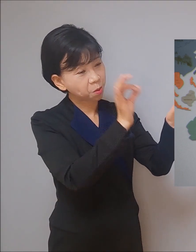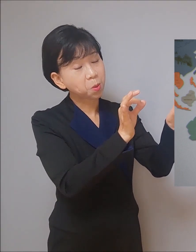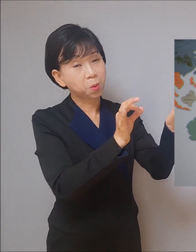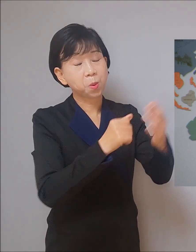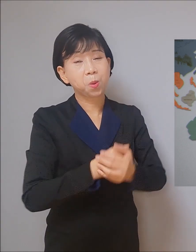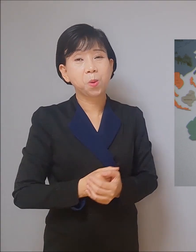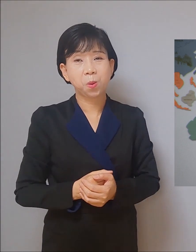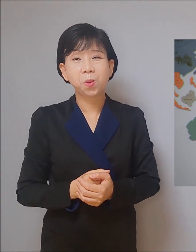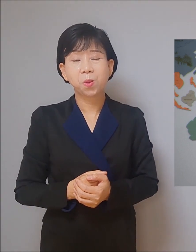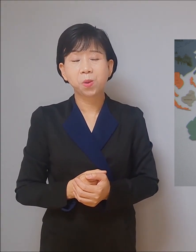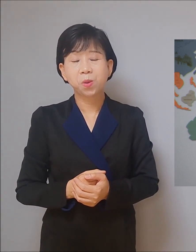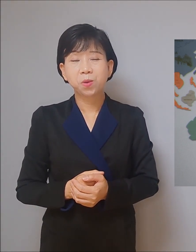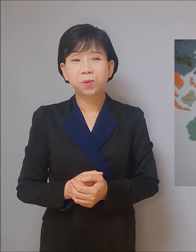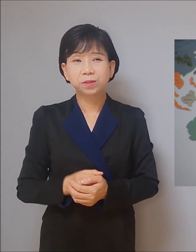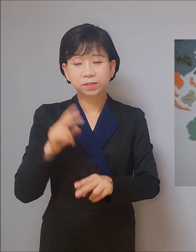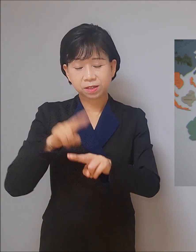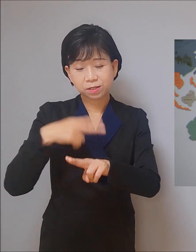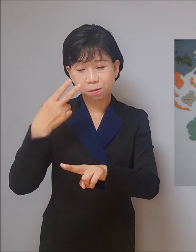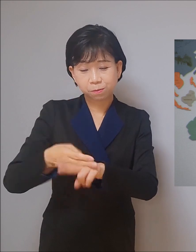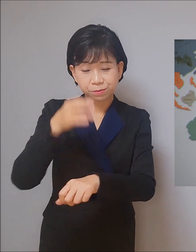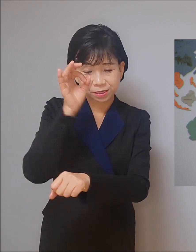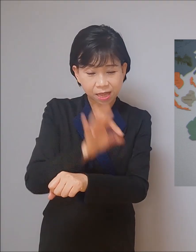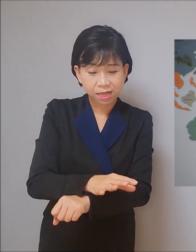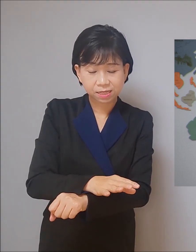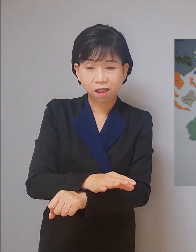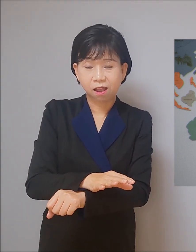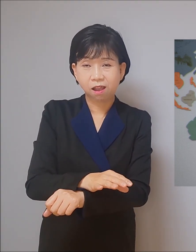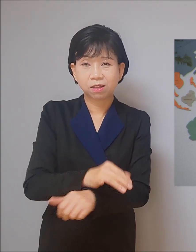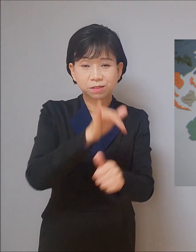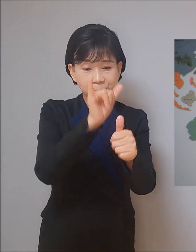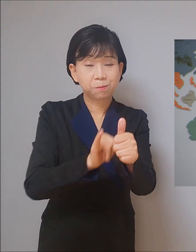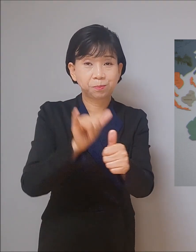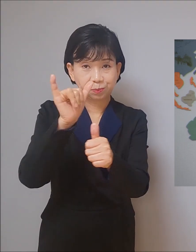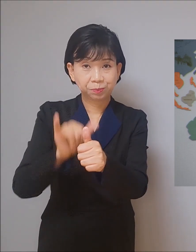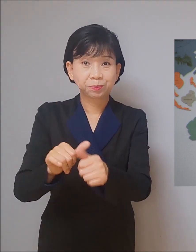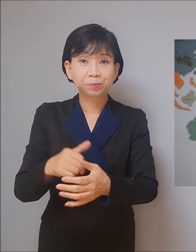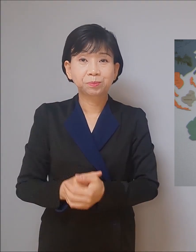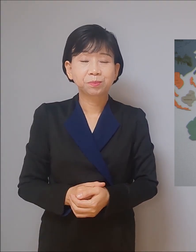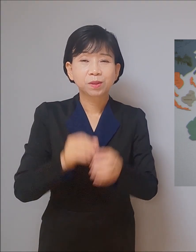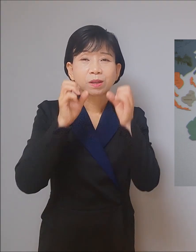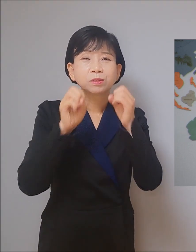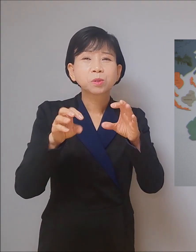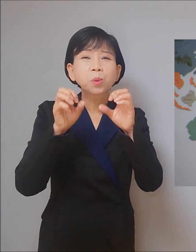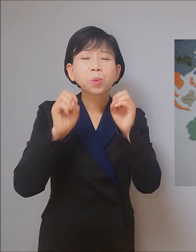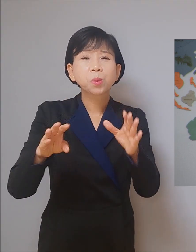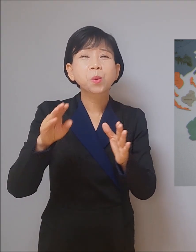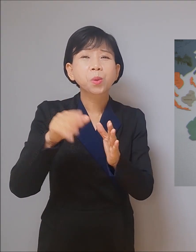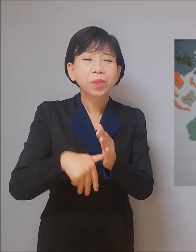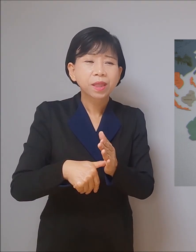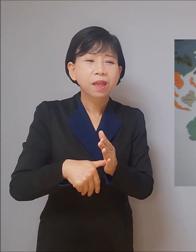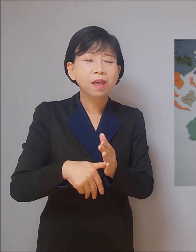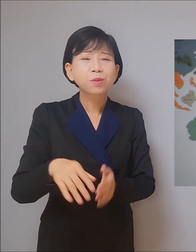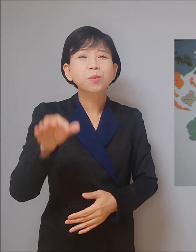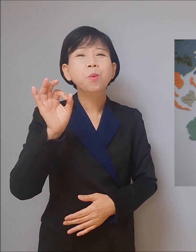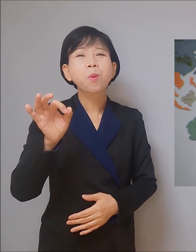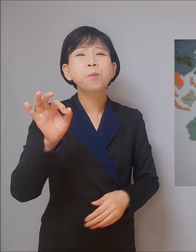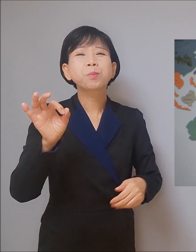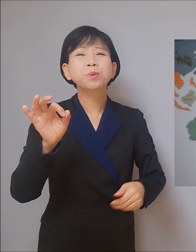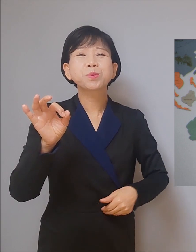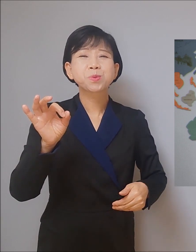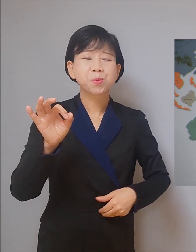분들에게는 또 다른 선물도 괜찮습니다. 어쨌든 전도하기 위해서는 전도비가 조금씩 듭니다. 그래서 뭔가